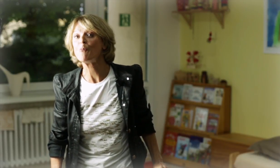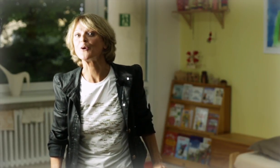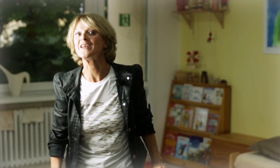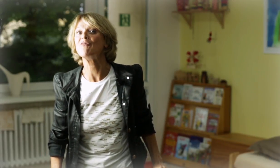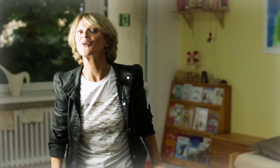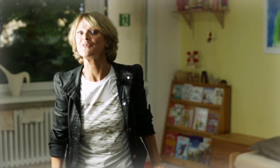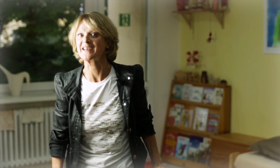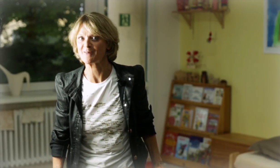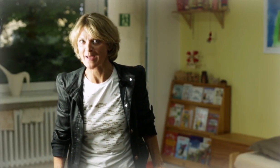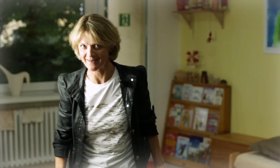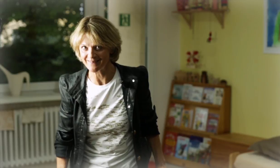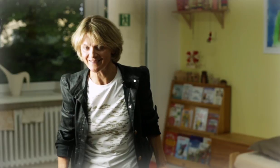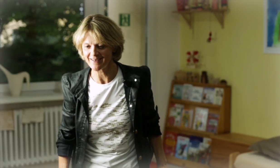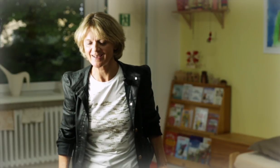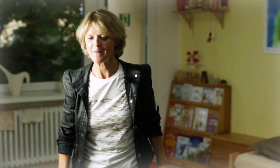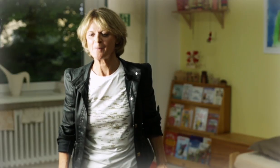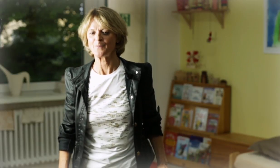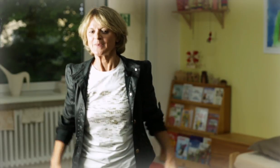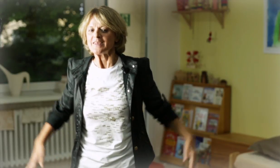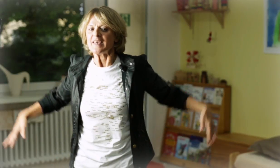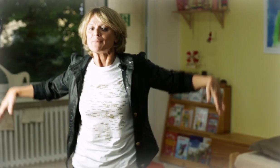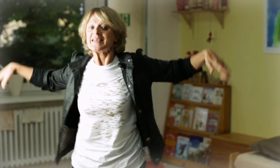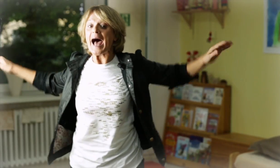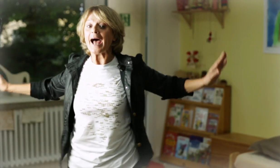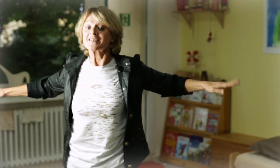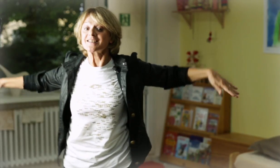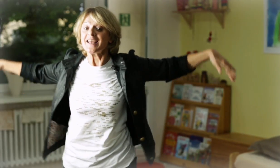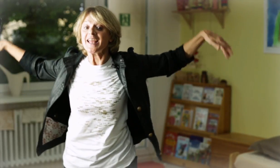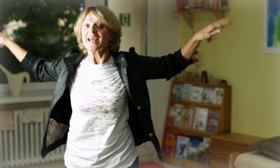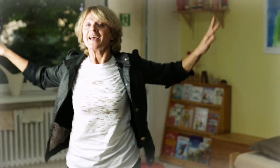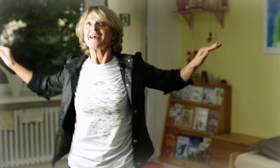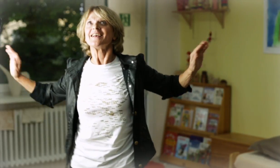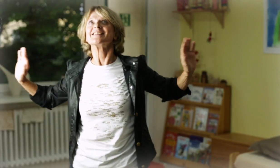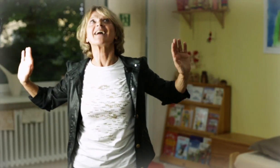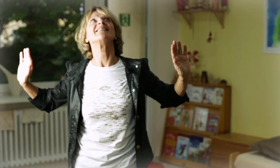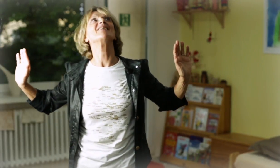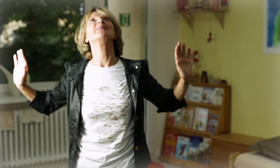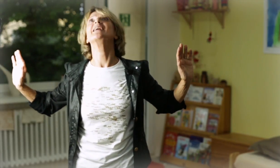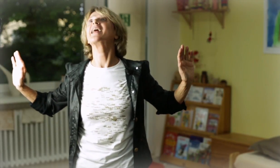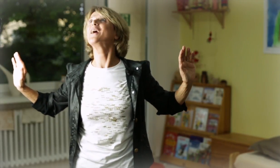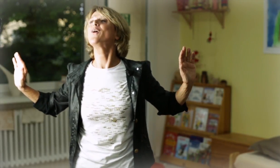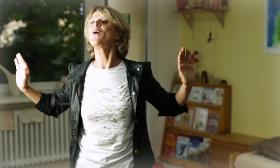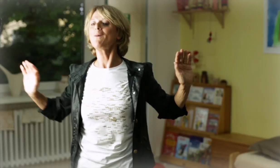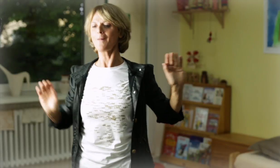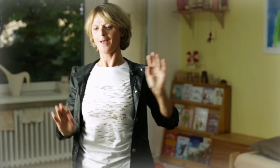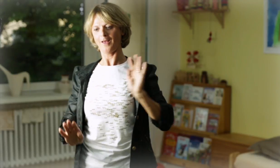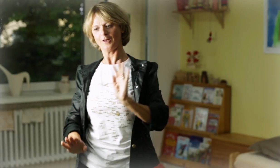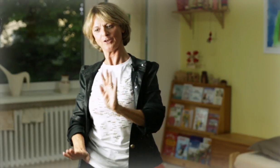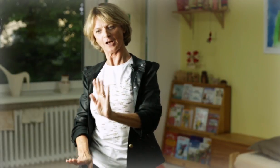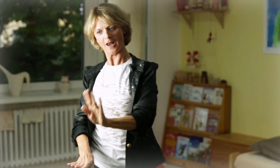pod javorový kmen. Ti ptáci za dne bílého, ty